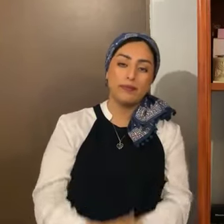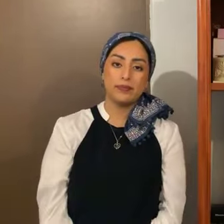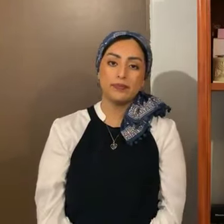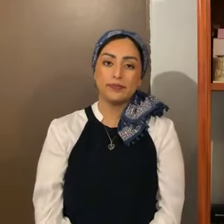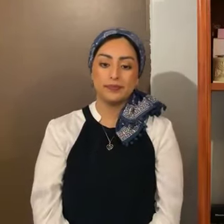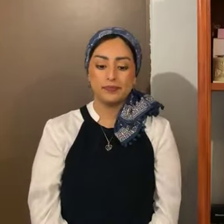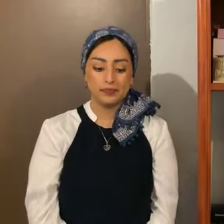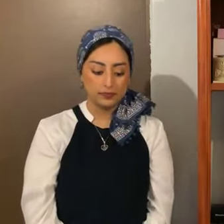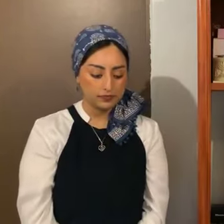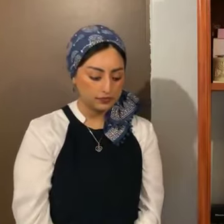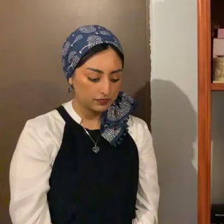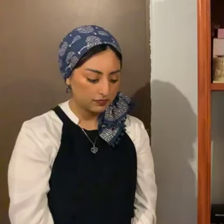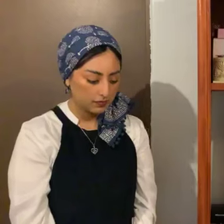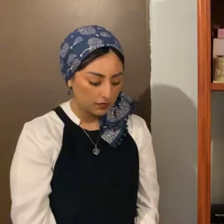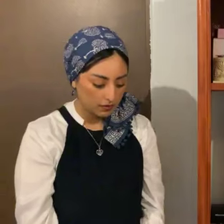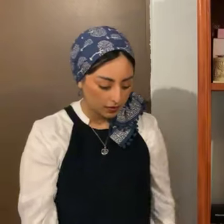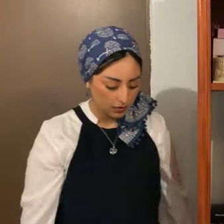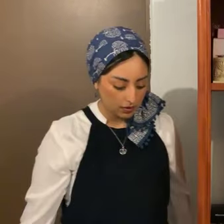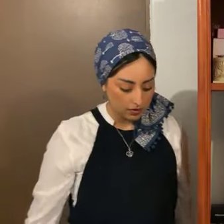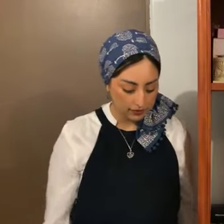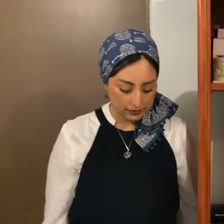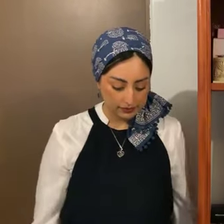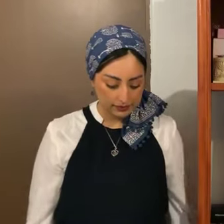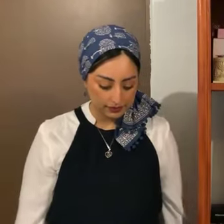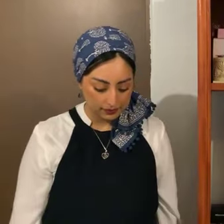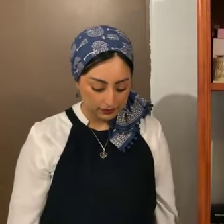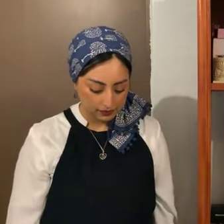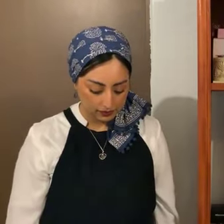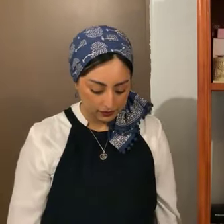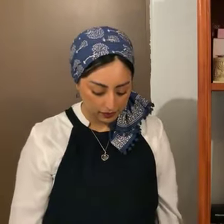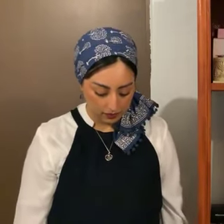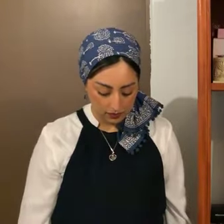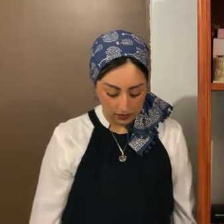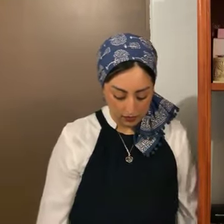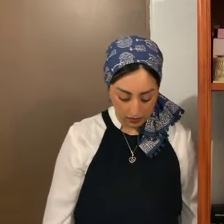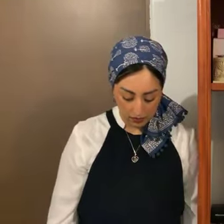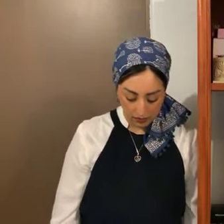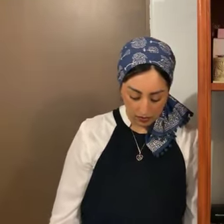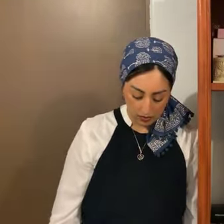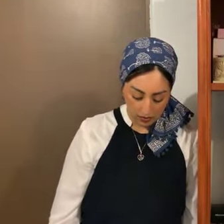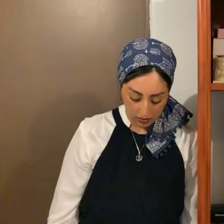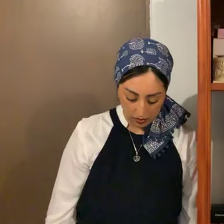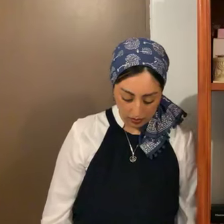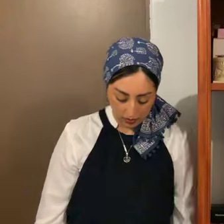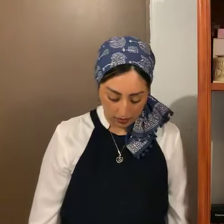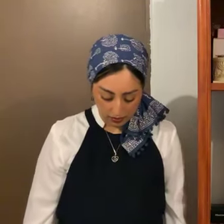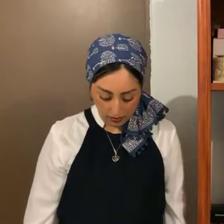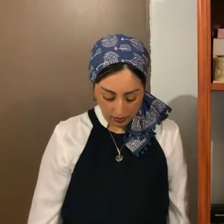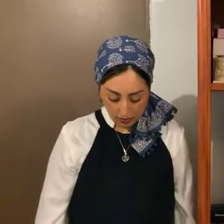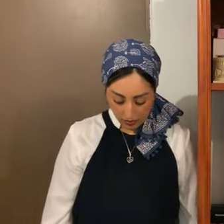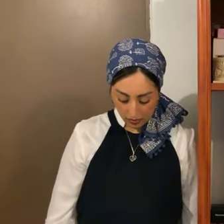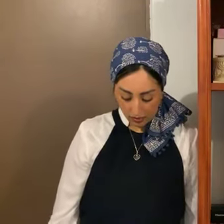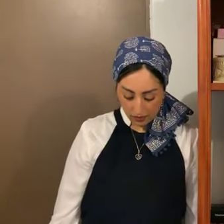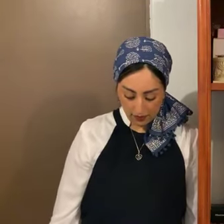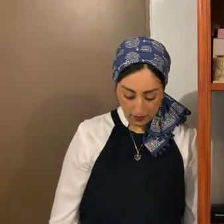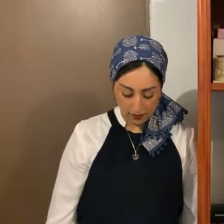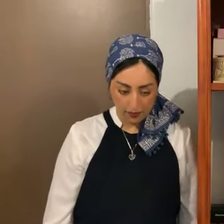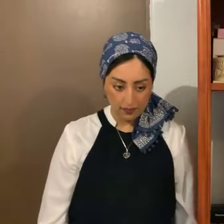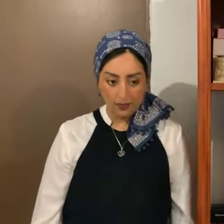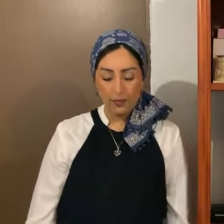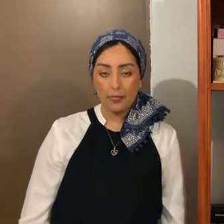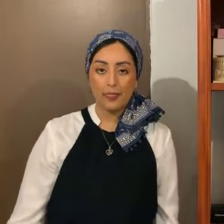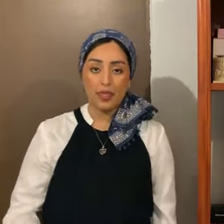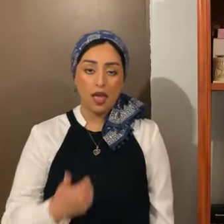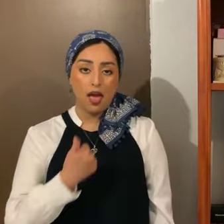Vamos a leerlo a toda voz. una sola voz todos, amén. Como yo